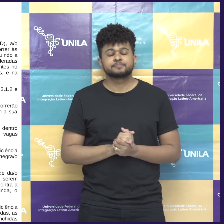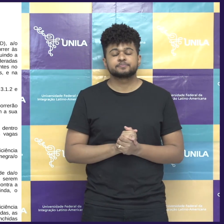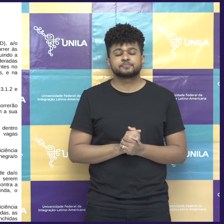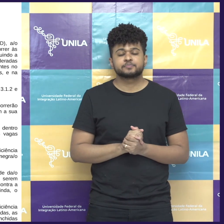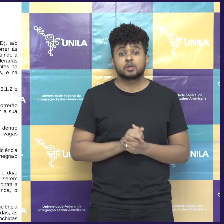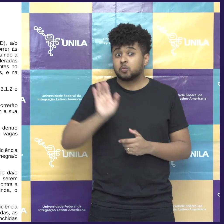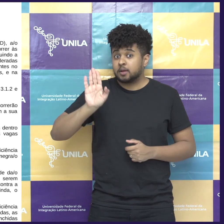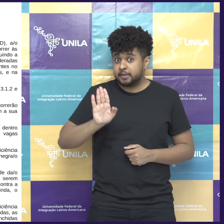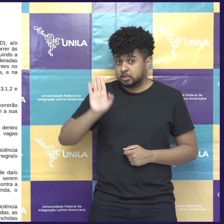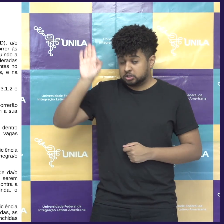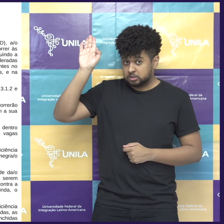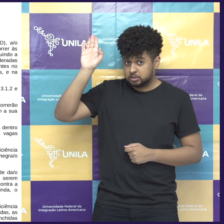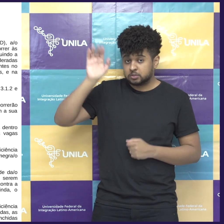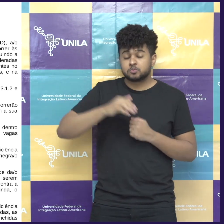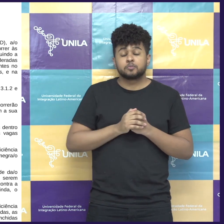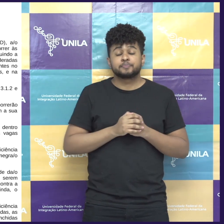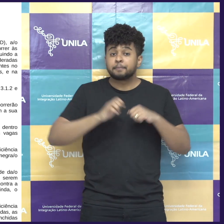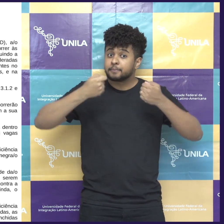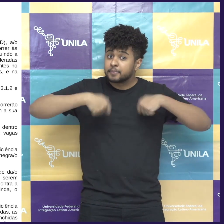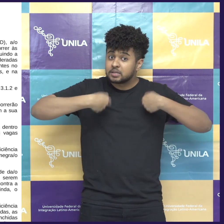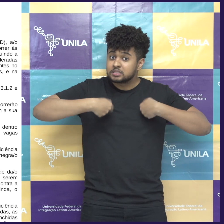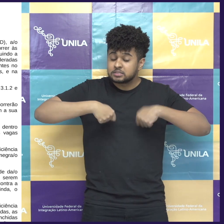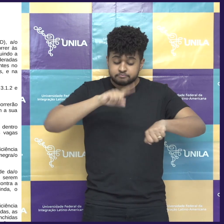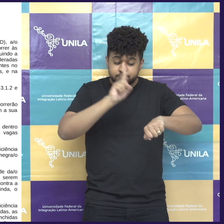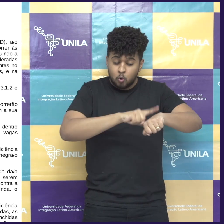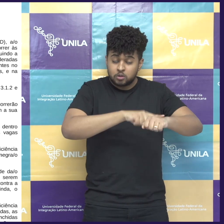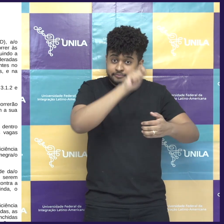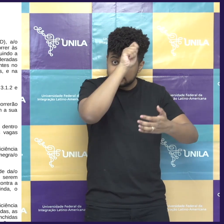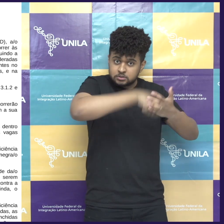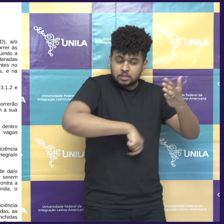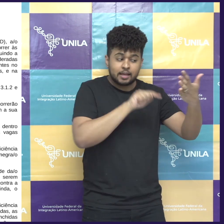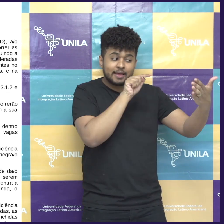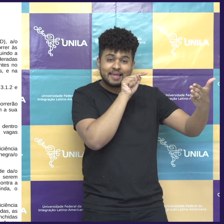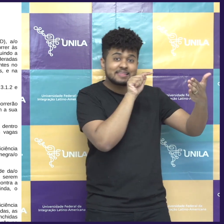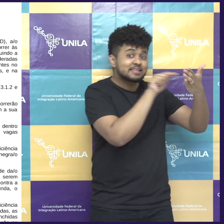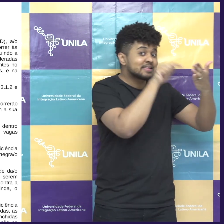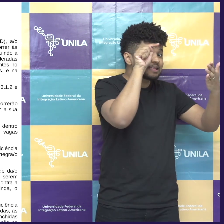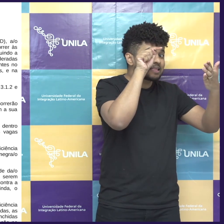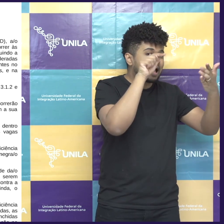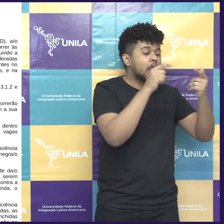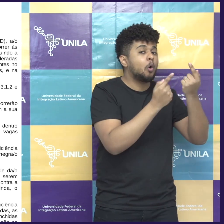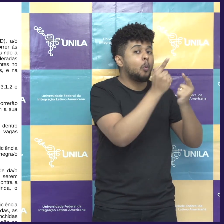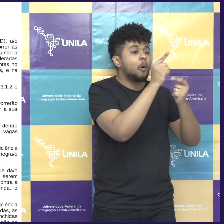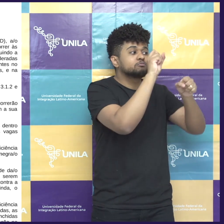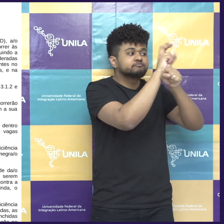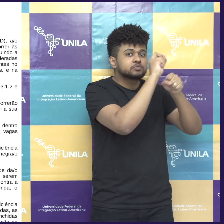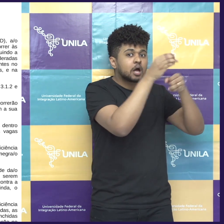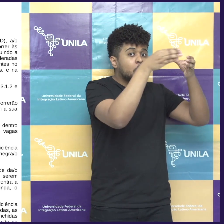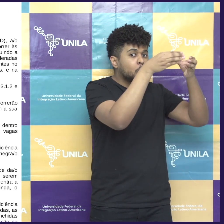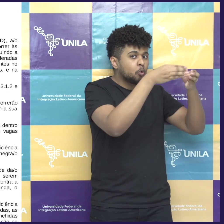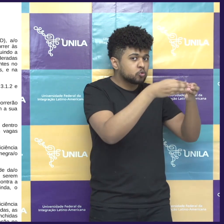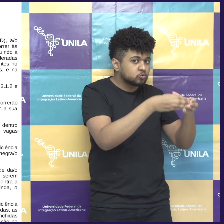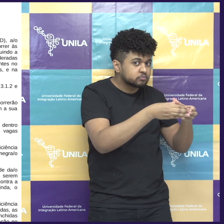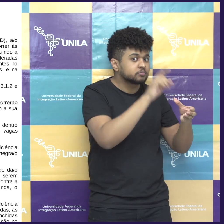o candidato deverá, no ato da inscrição, assinalar a opção que deseja concorrer às